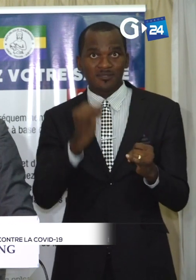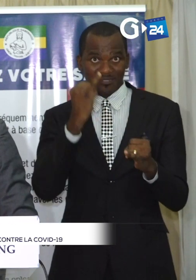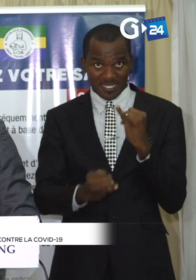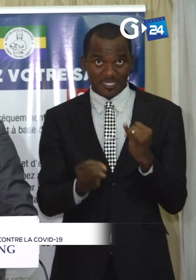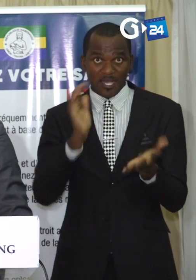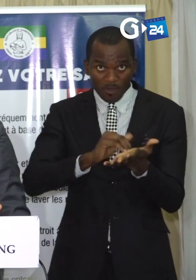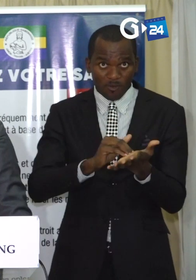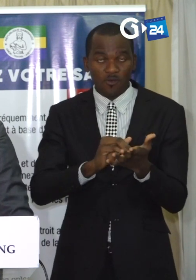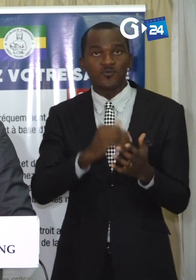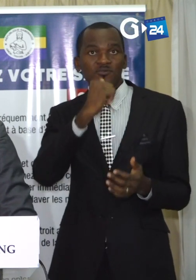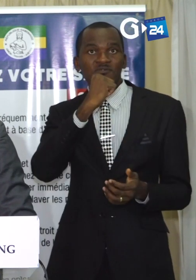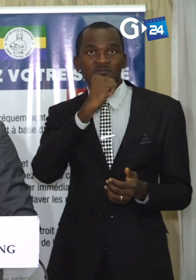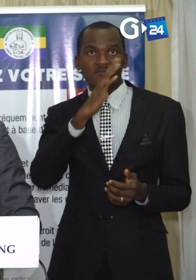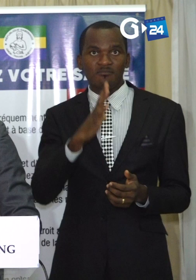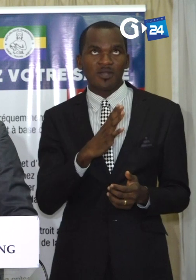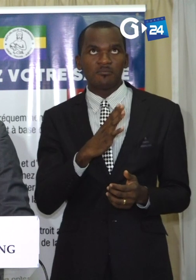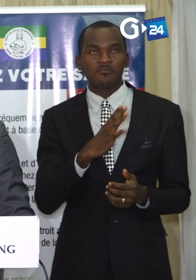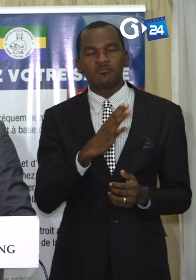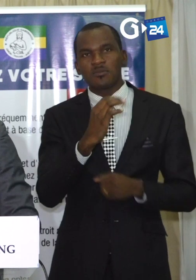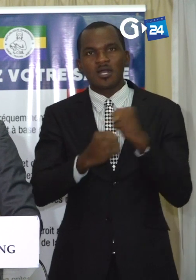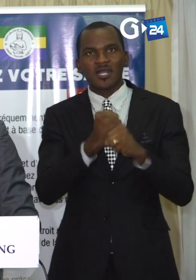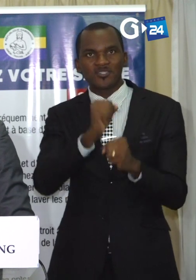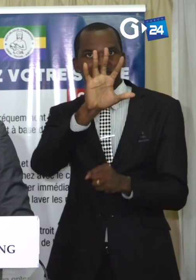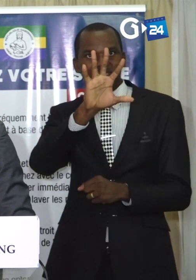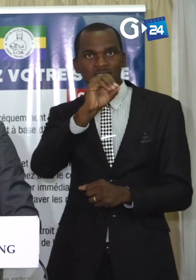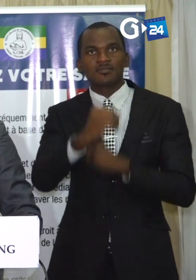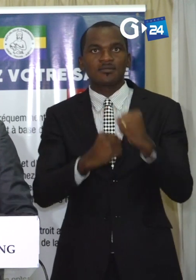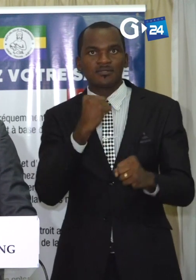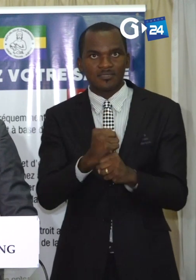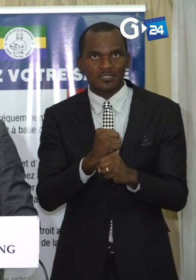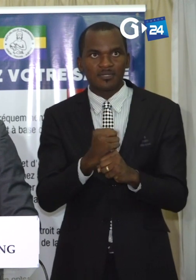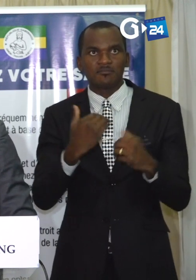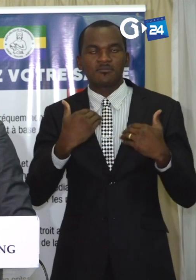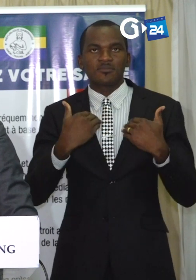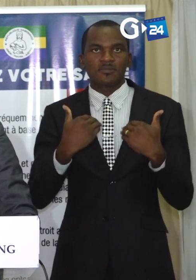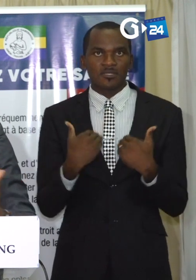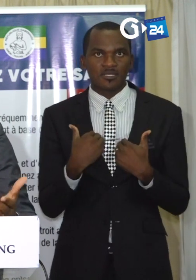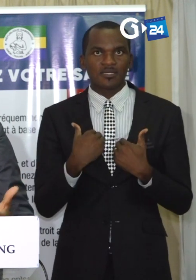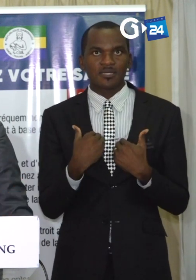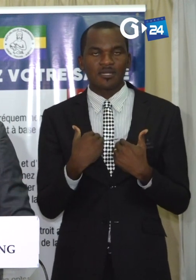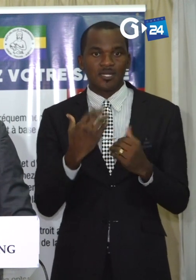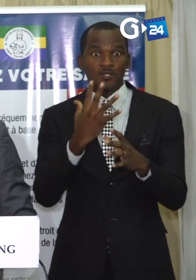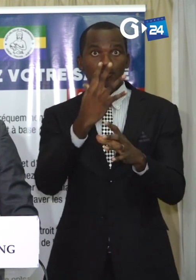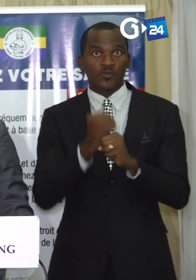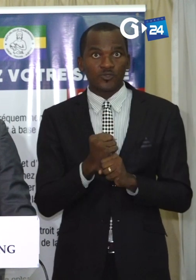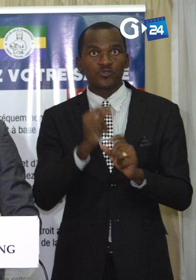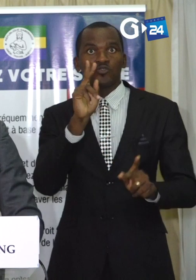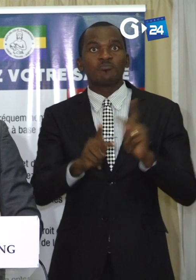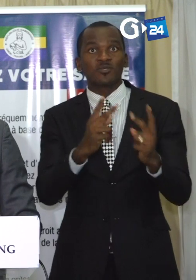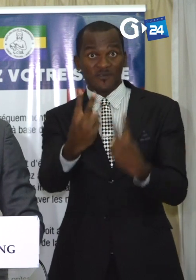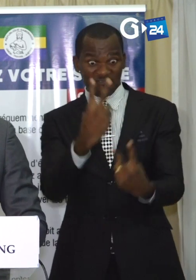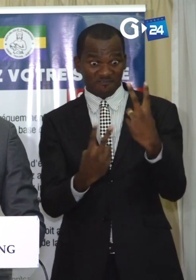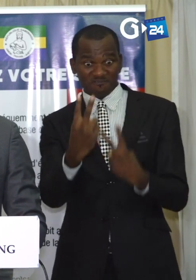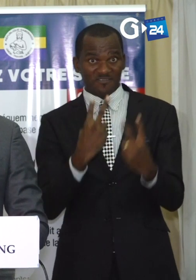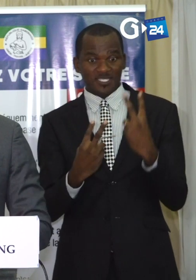cas, c'est une dame d'une 50aine d'années qui a des comorbidités, qui a reçu à son